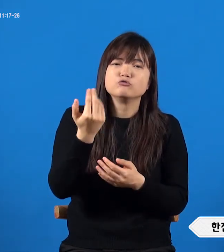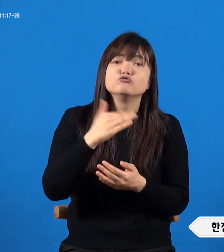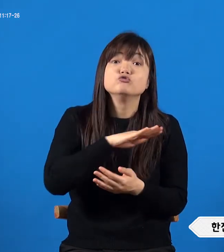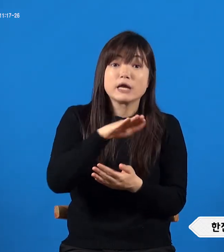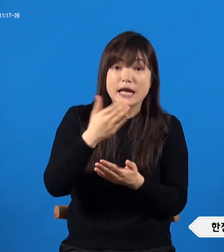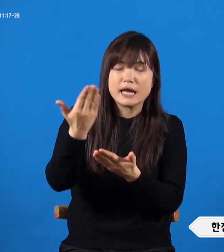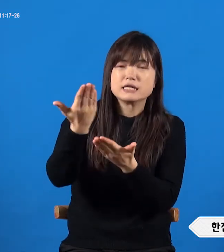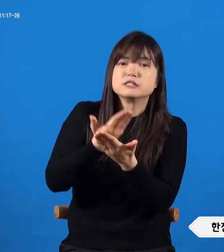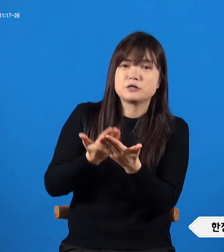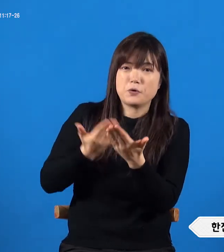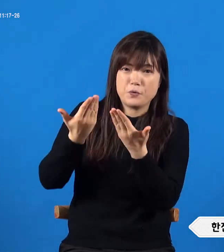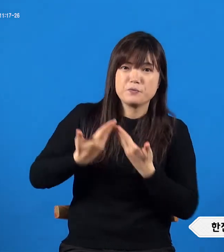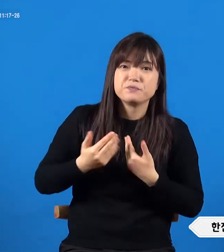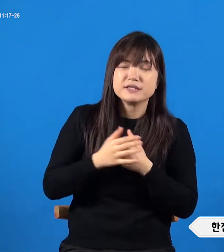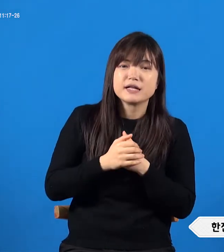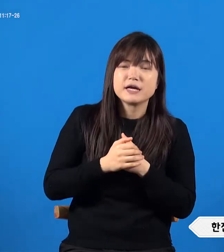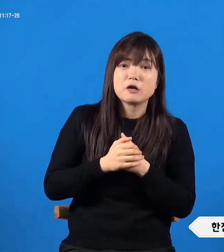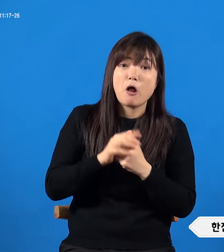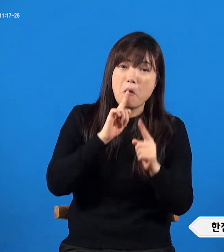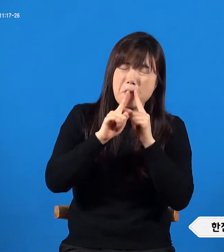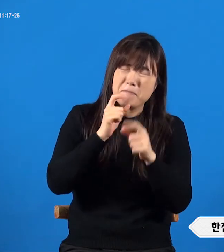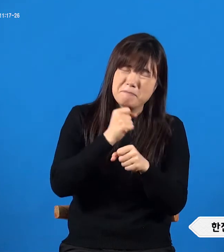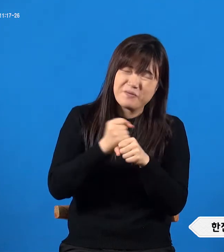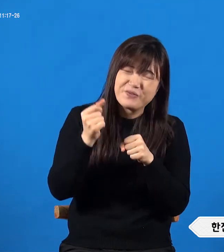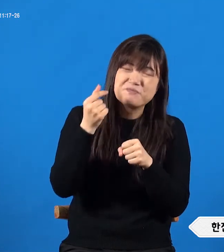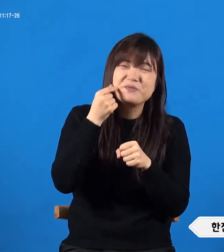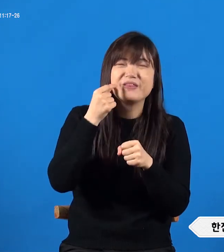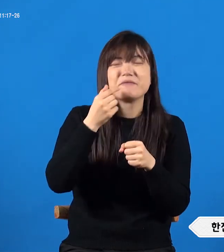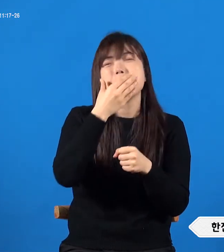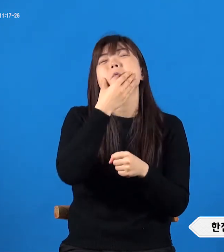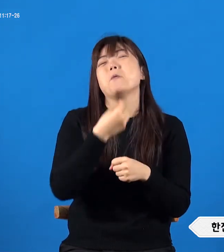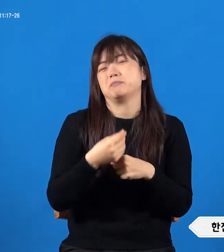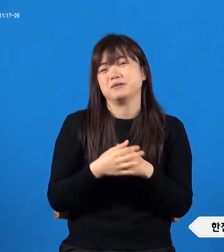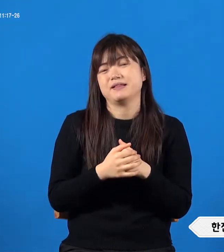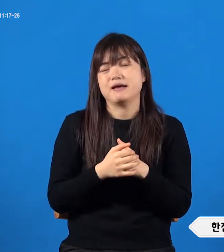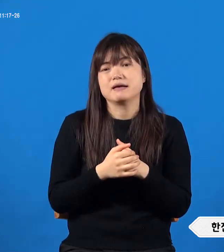들어옵니다. 그건 말할 수 없는 복이죠.